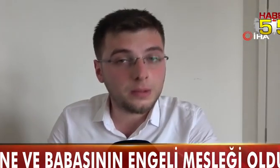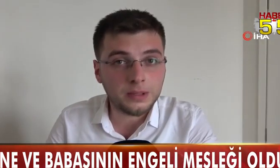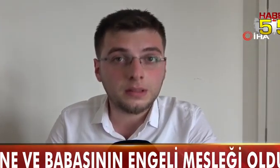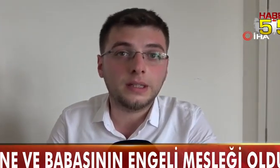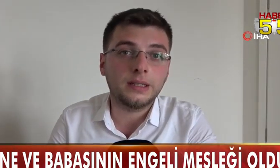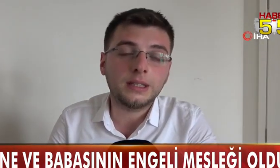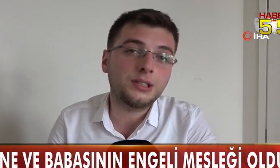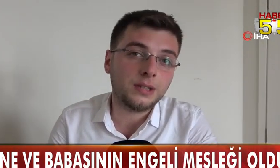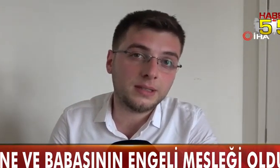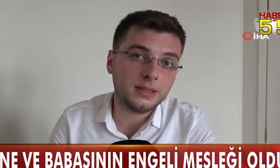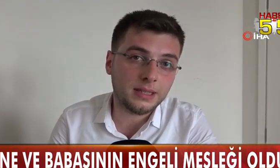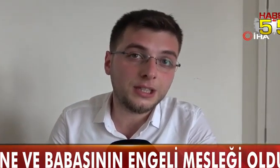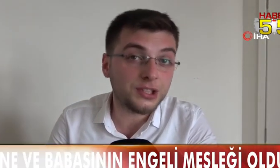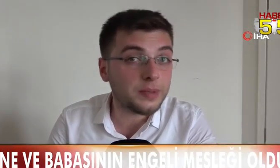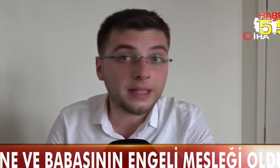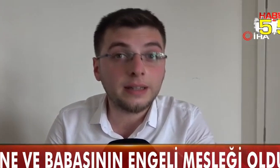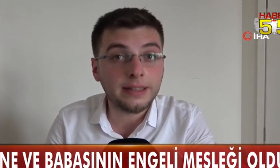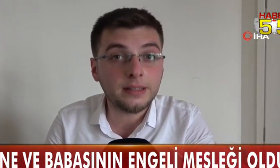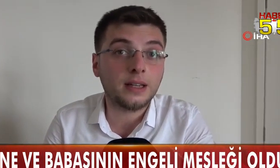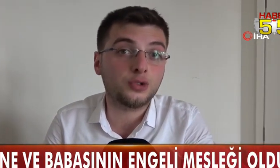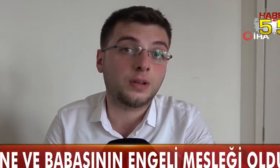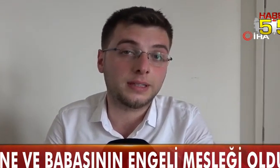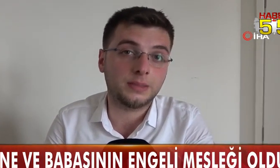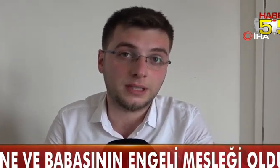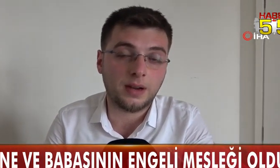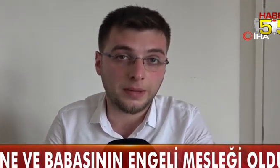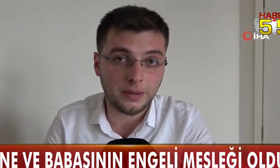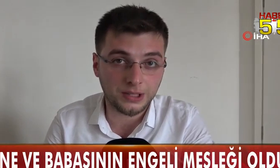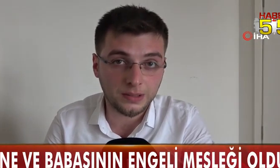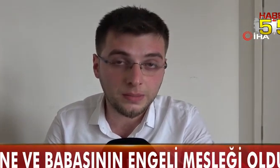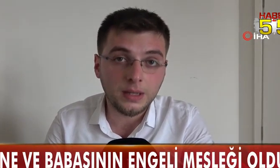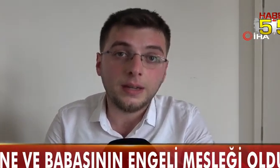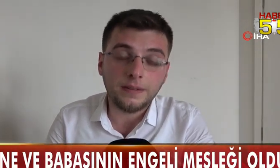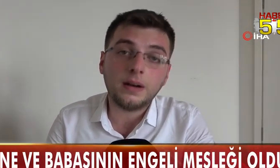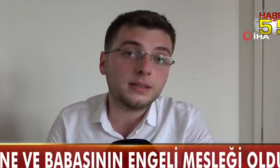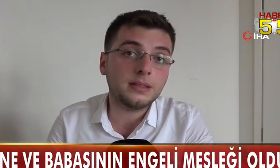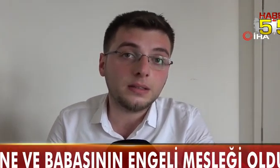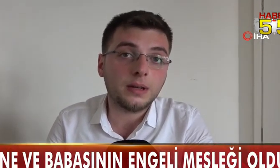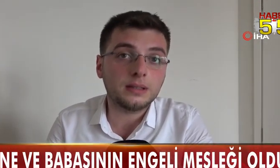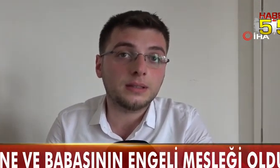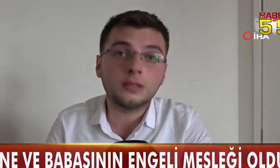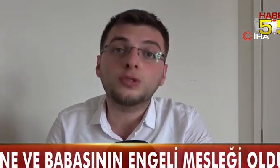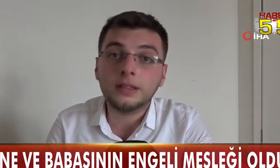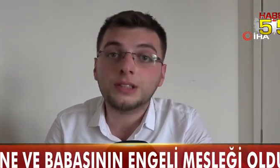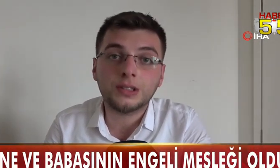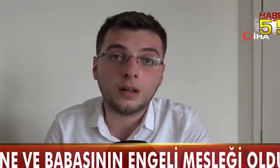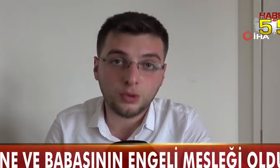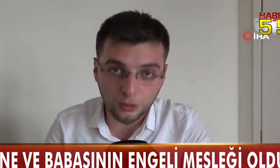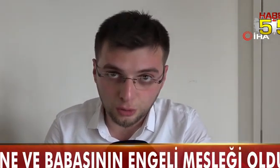babamın yakın çevresindeki işitme engellilere de tercümanlık hizmeti vermeye başladım. Ve aslında baktığınızda bunu 7 yaşından bu yana